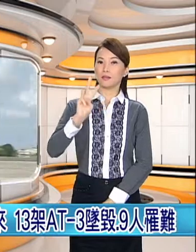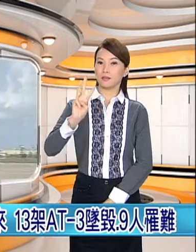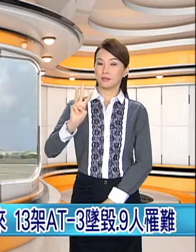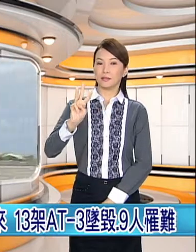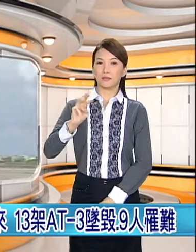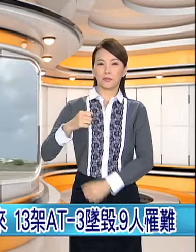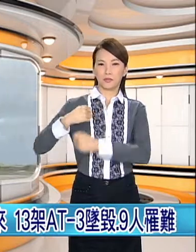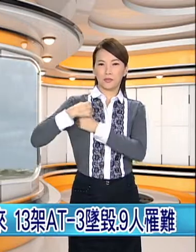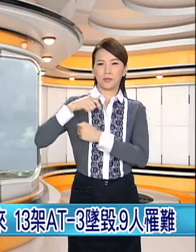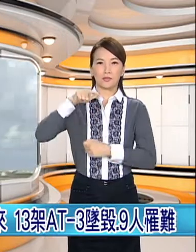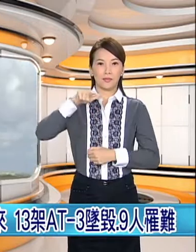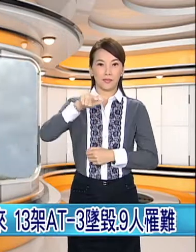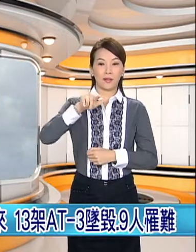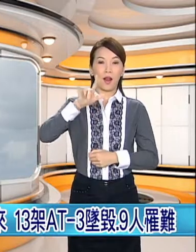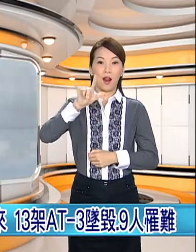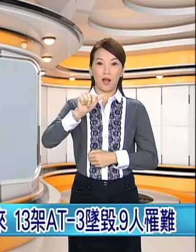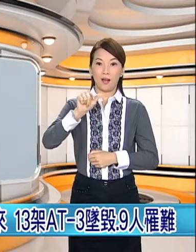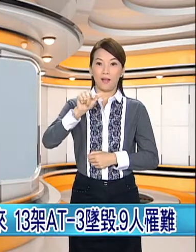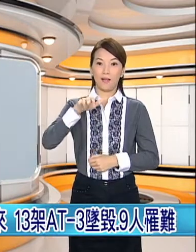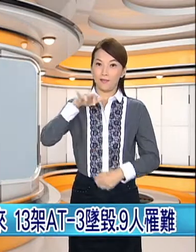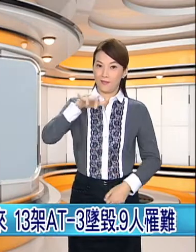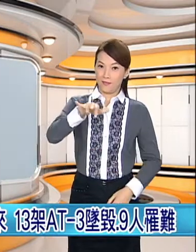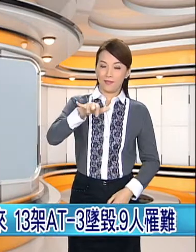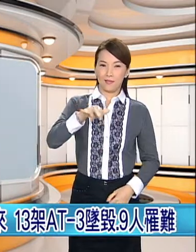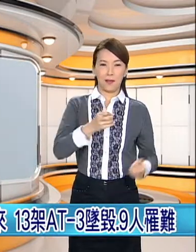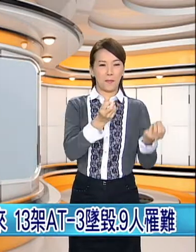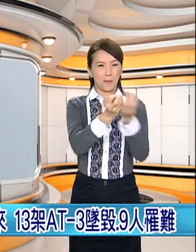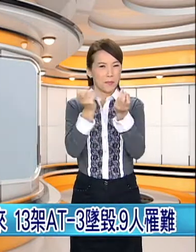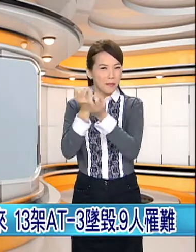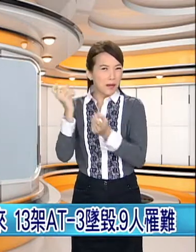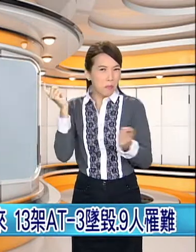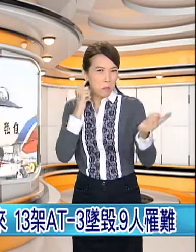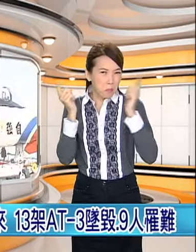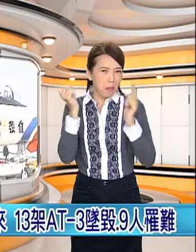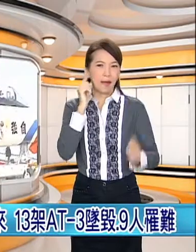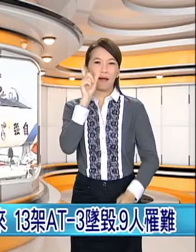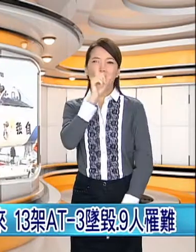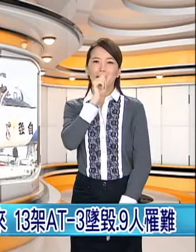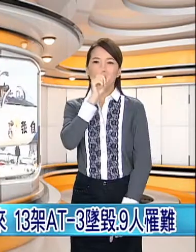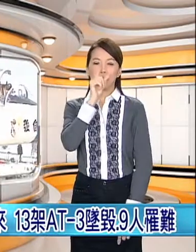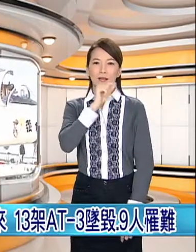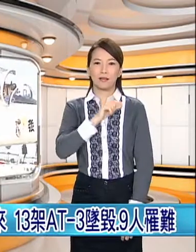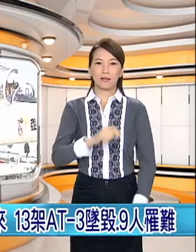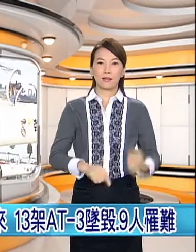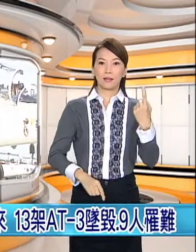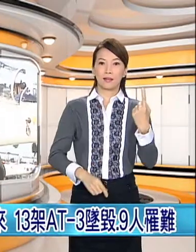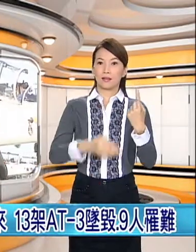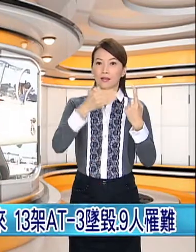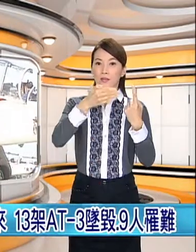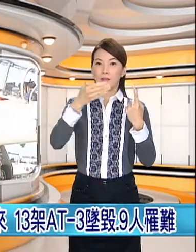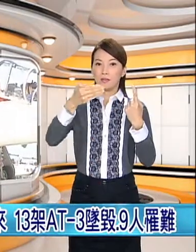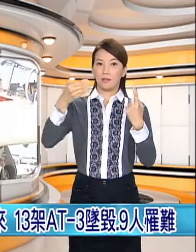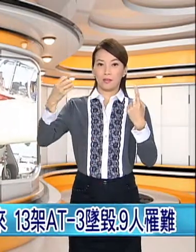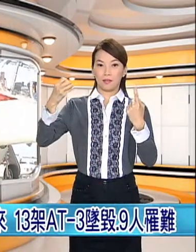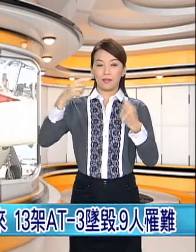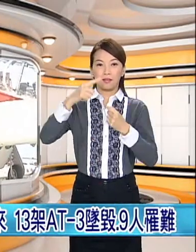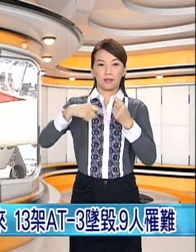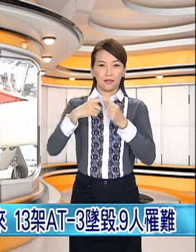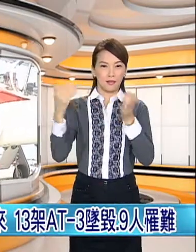ATCN 教练机的失事记录频传，从1990年以来就有13架坠毁。由